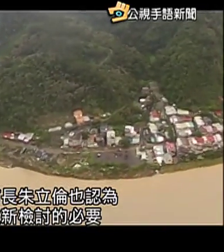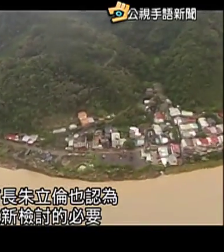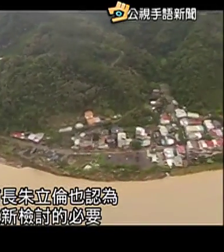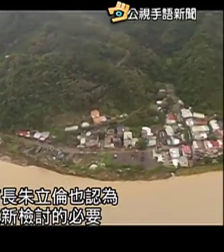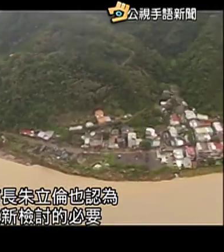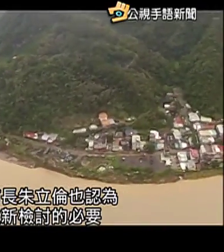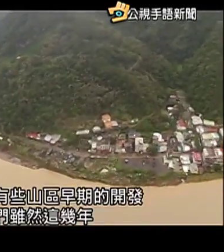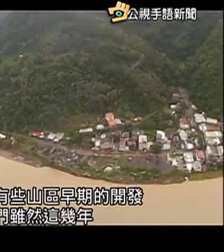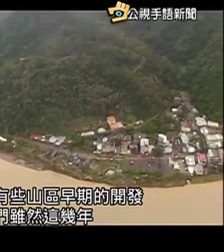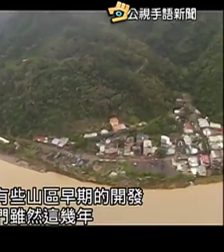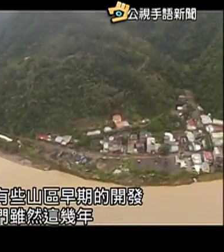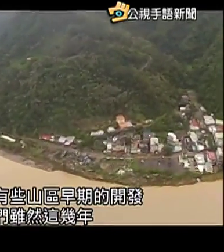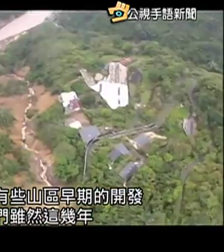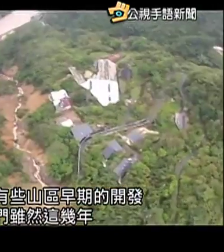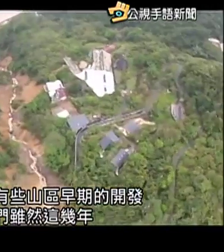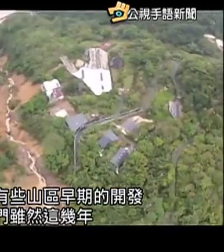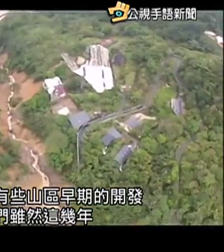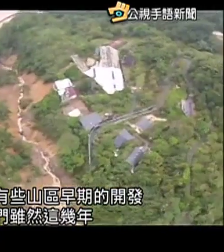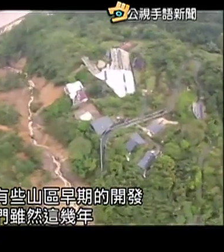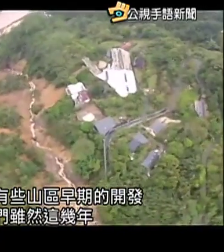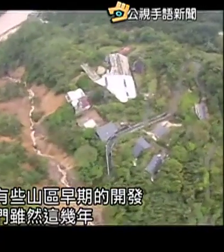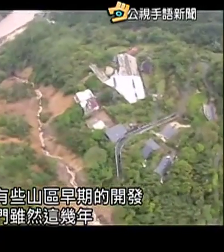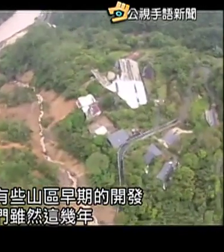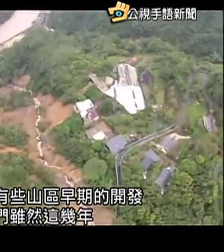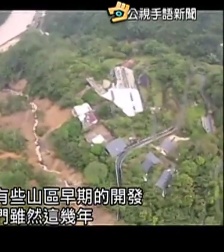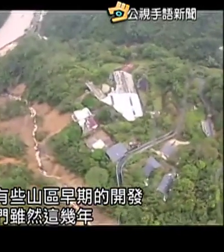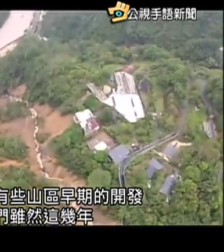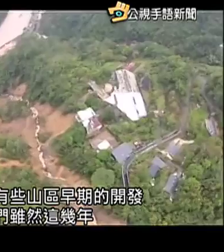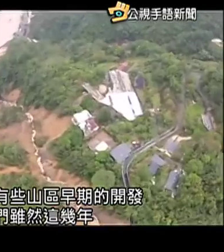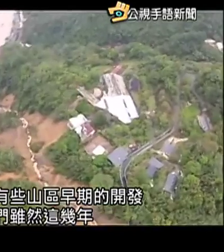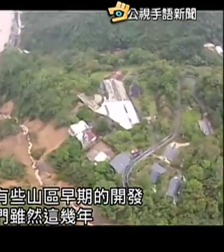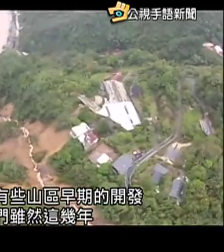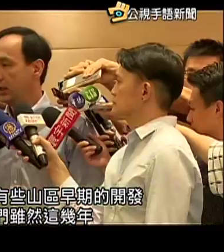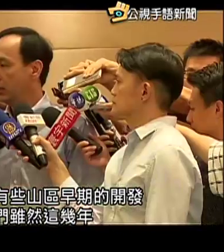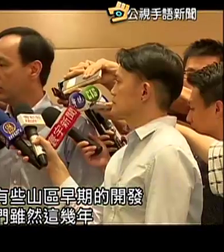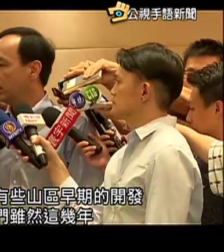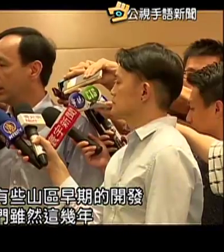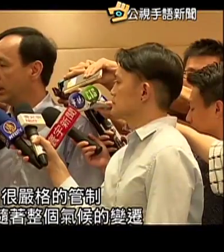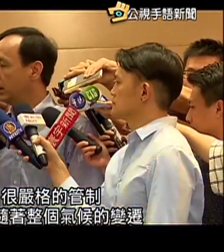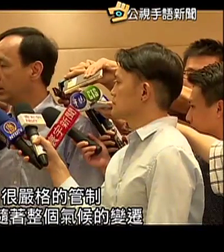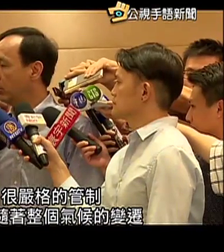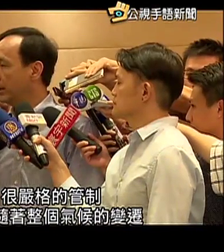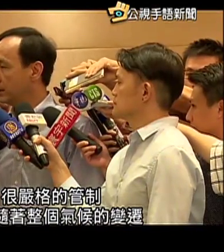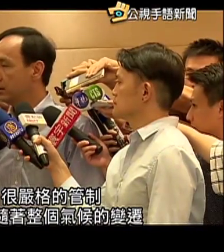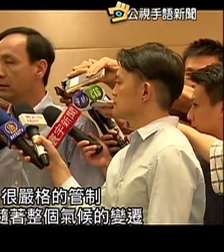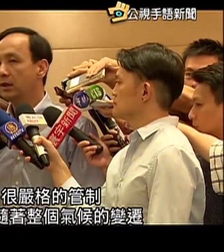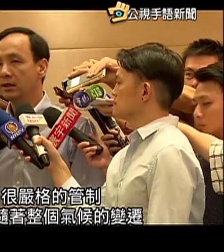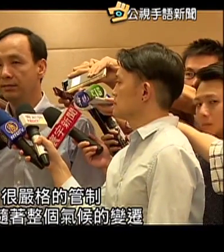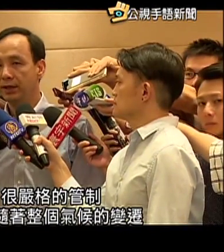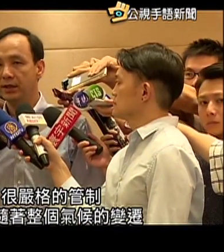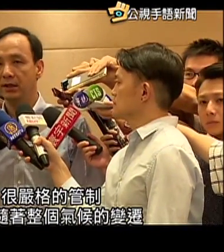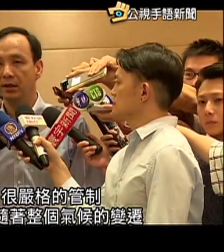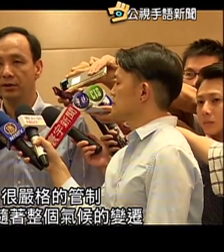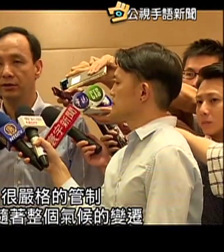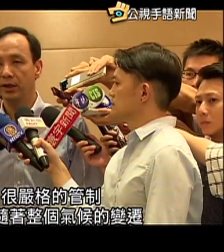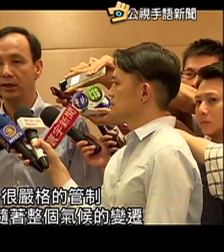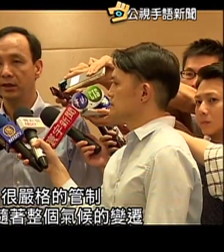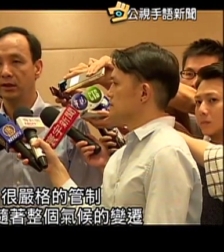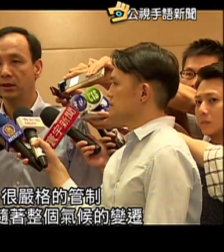我们看到有一些山区早期的开发，那我们虽然这几年做了很严格的管制，但是毕竟随着这